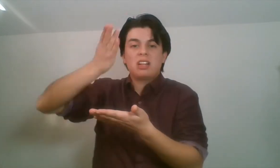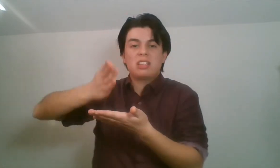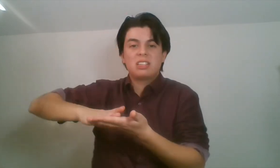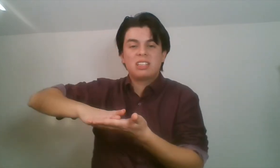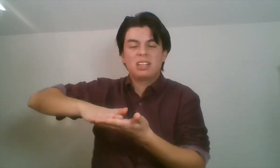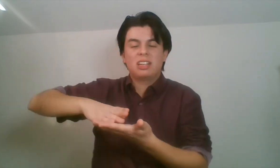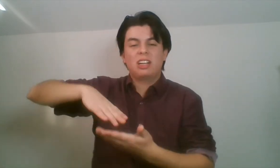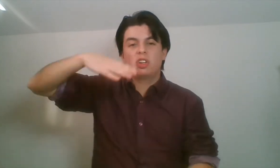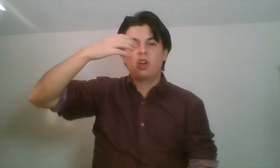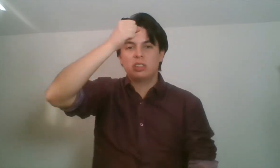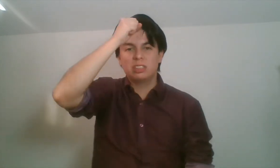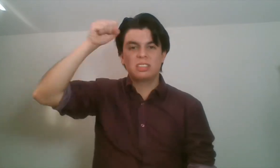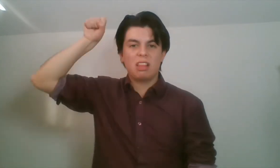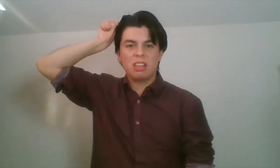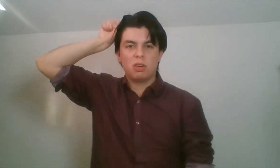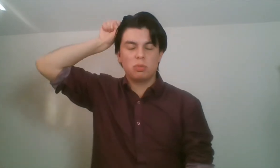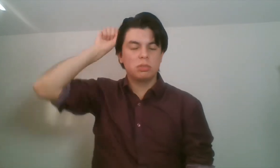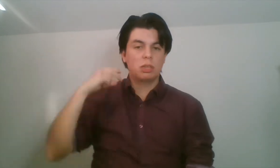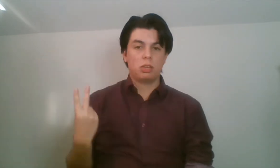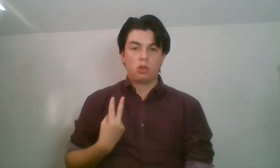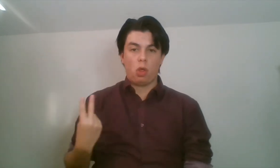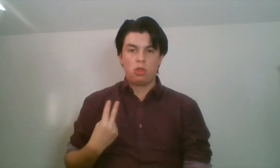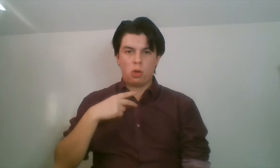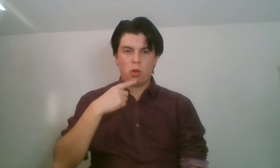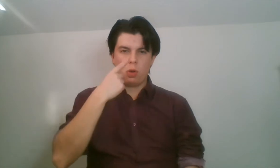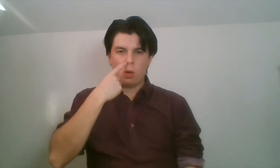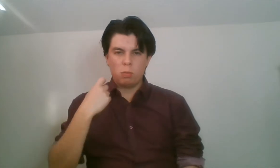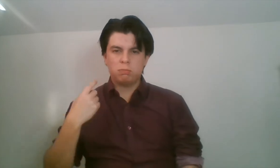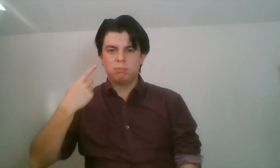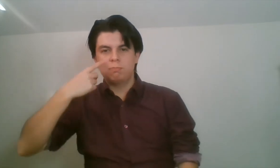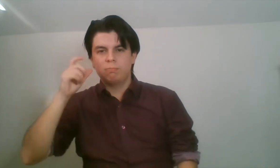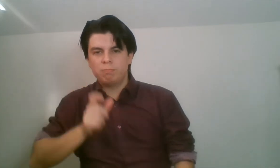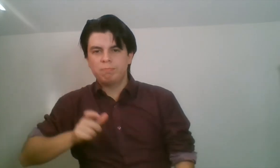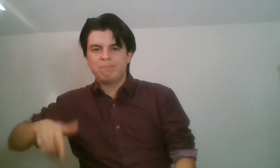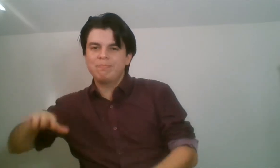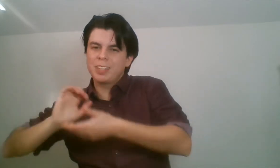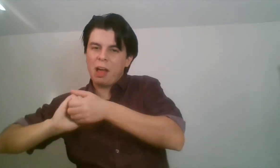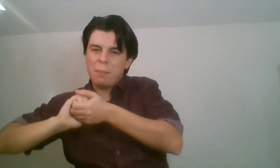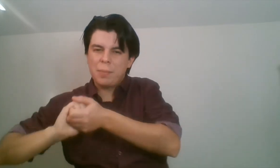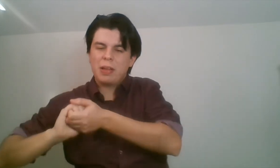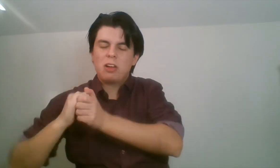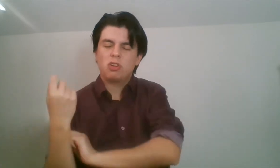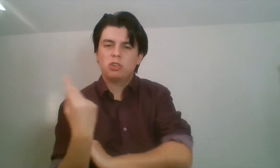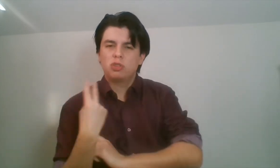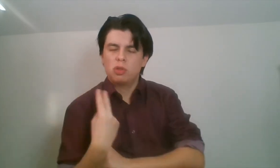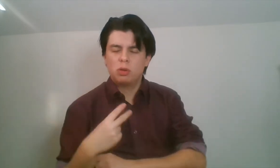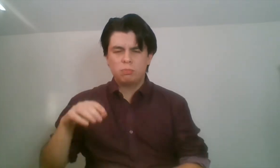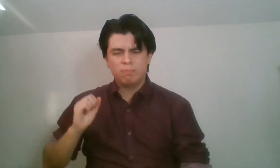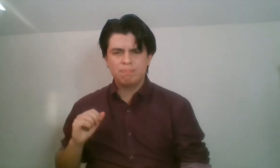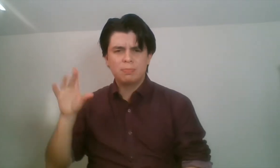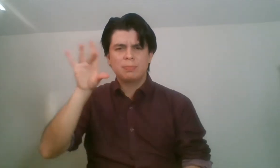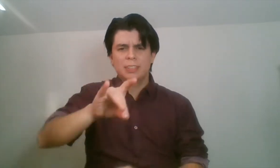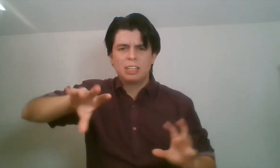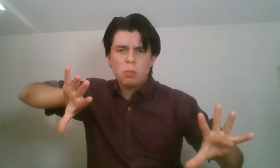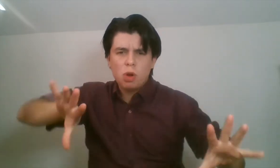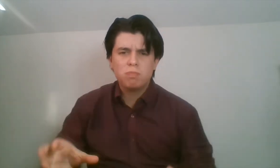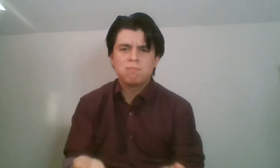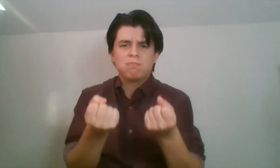otros polos interesantes que son también el Cerro Santa Lucía y todo lo que él